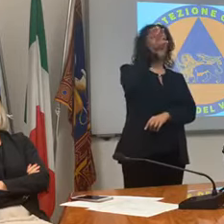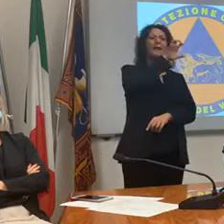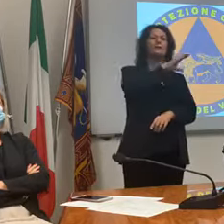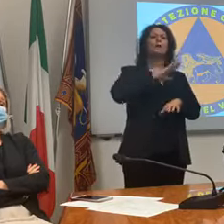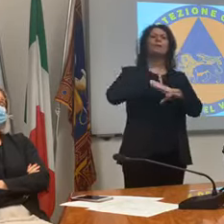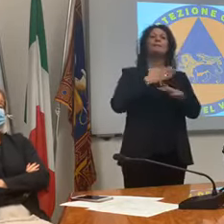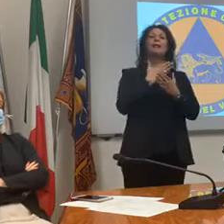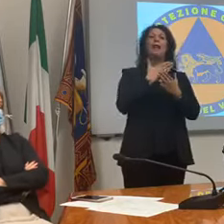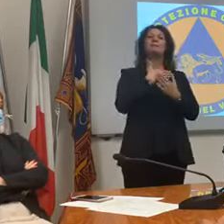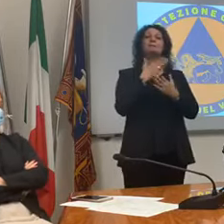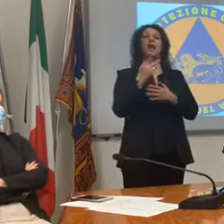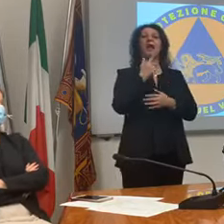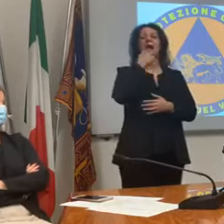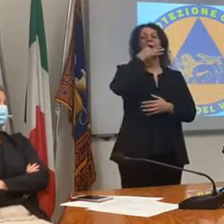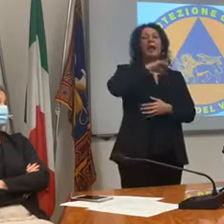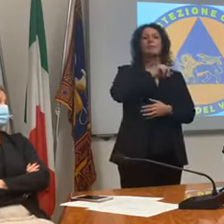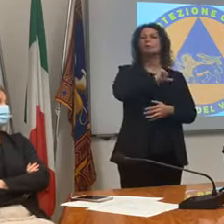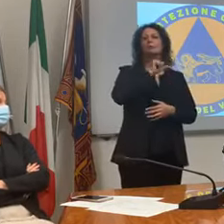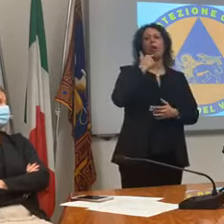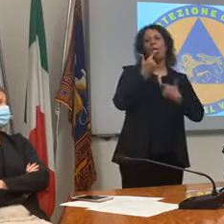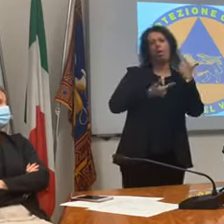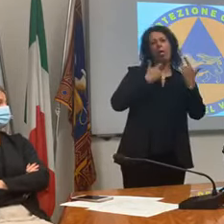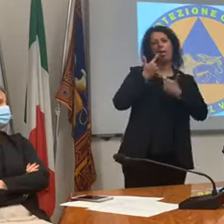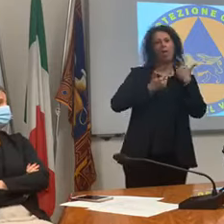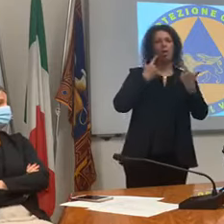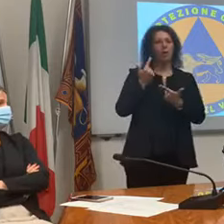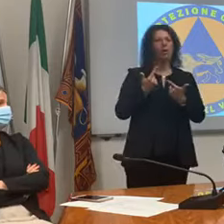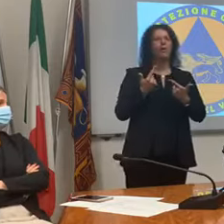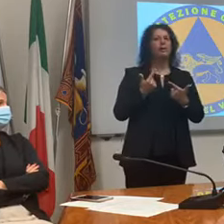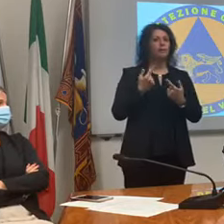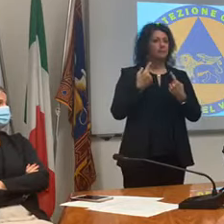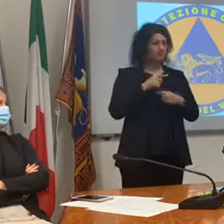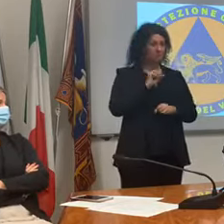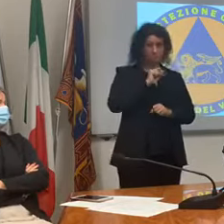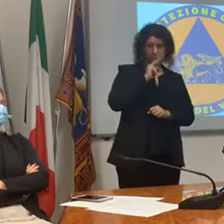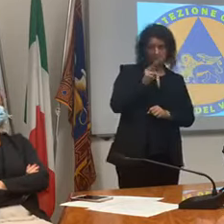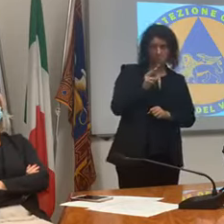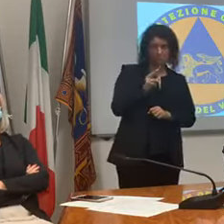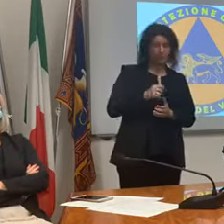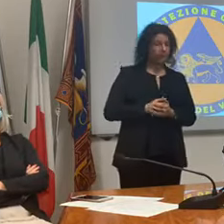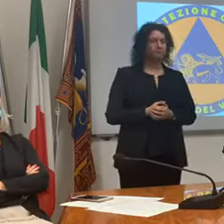non risolvete i problemi di disertate le riunioni col governo. Ha Beh, una risposta? No.